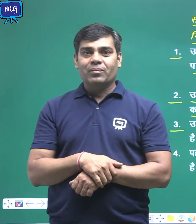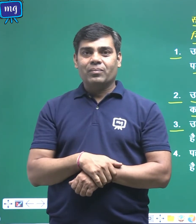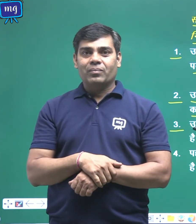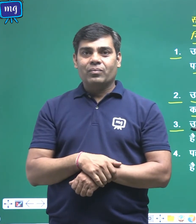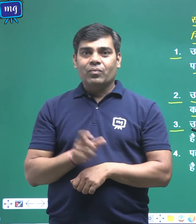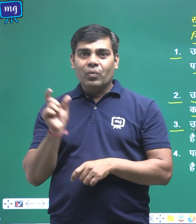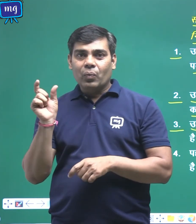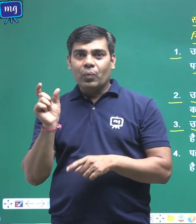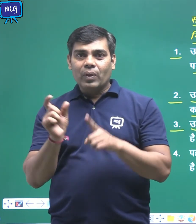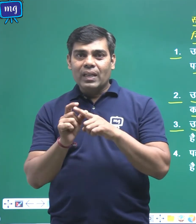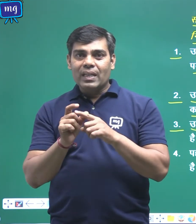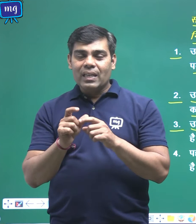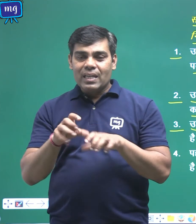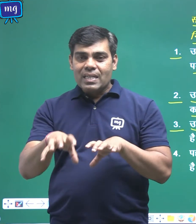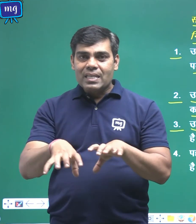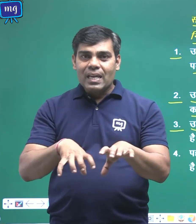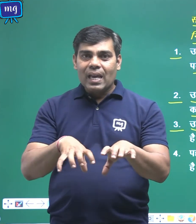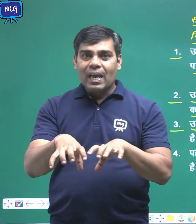उदयपुर शहर